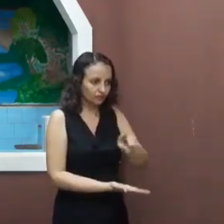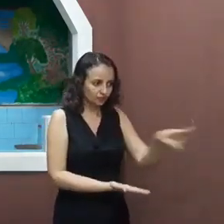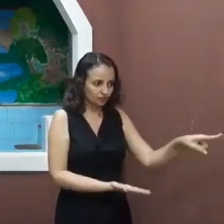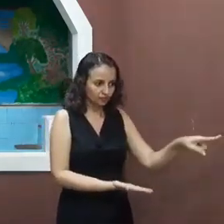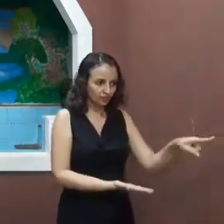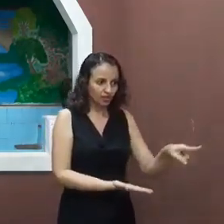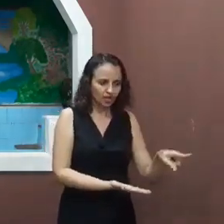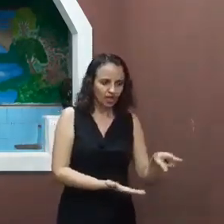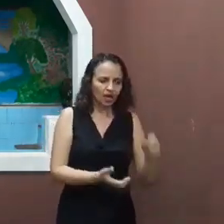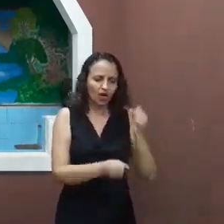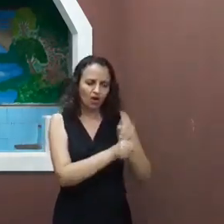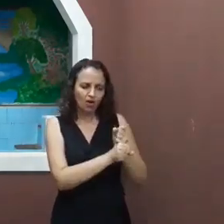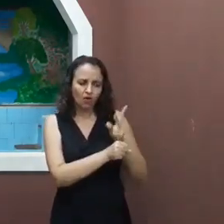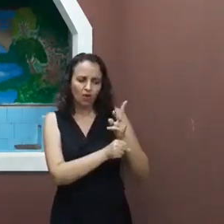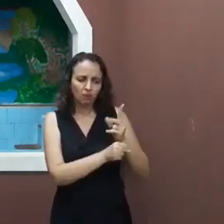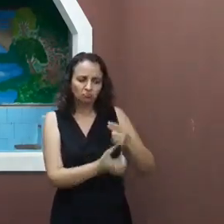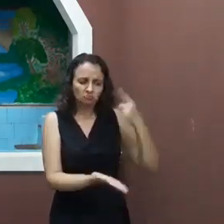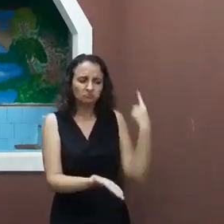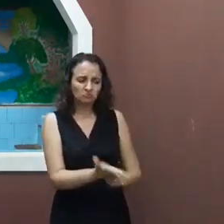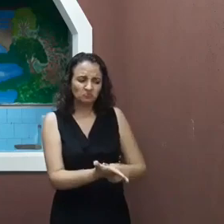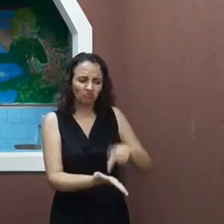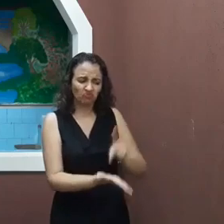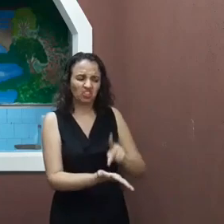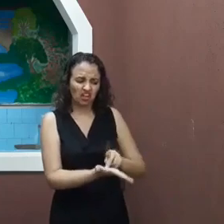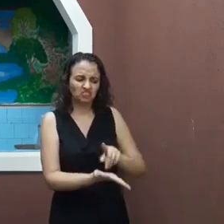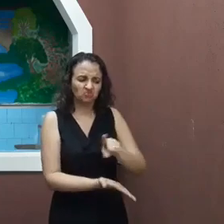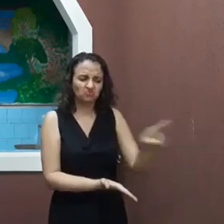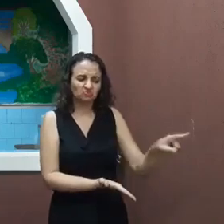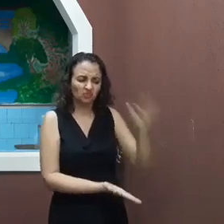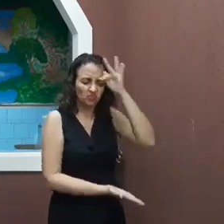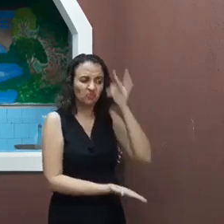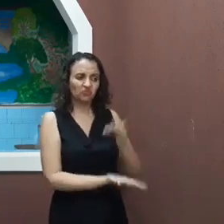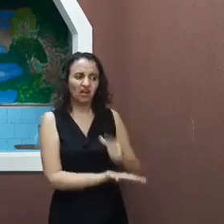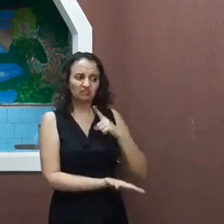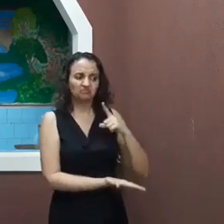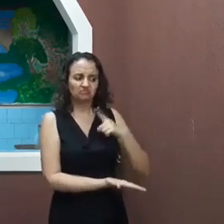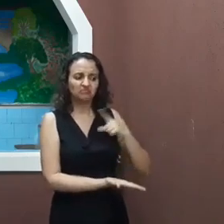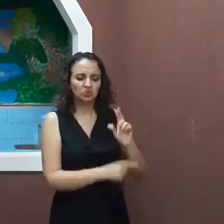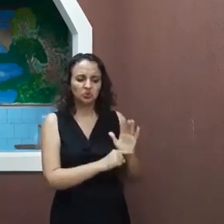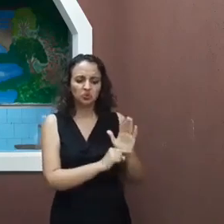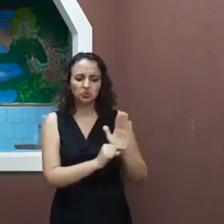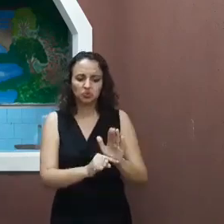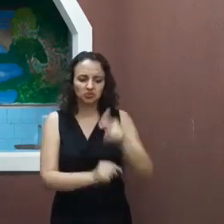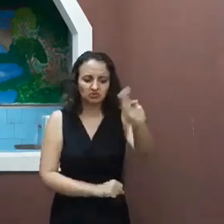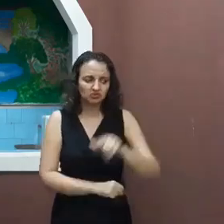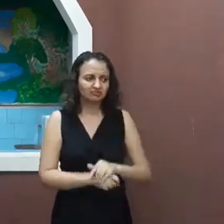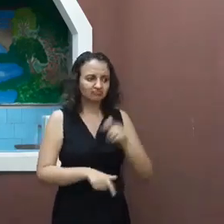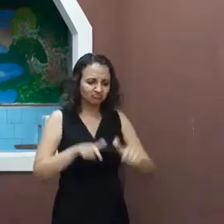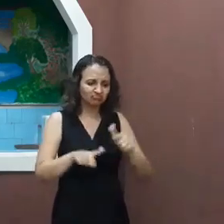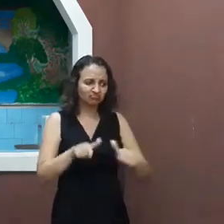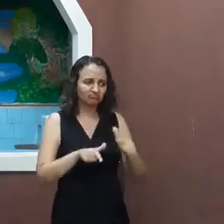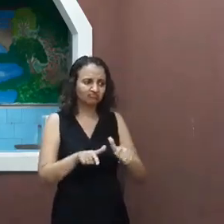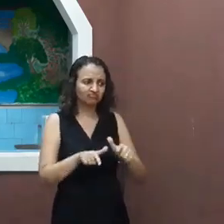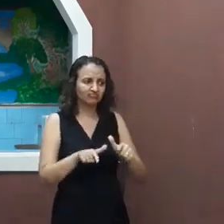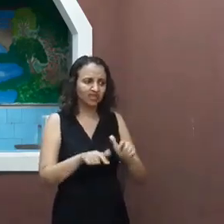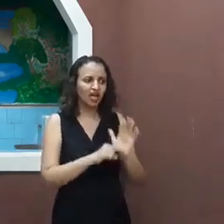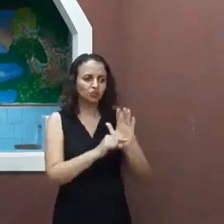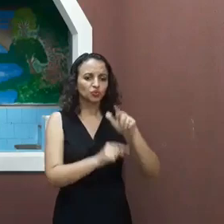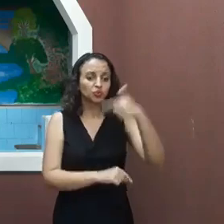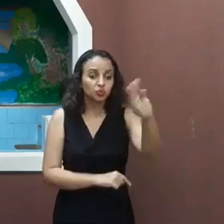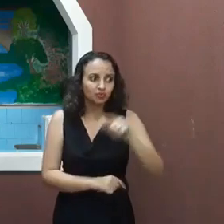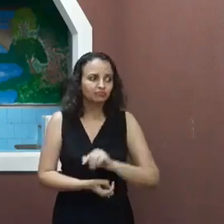vão confirmar, e as obras vai confirmar a sua fé. O contraste entre a fé sem obras e